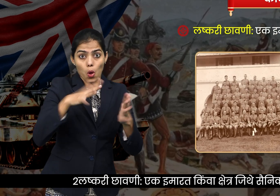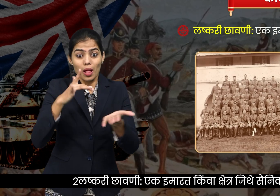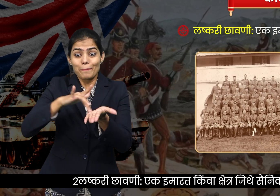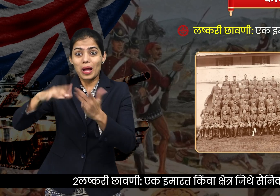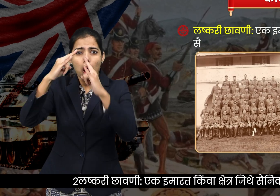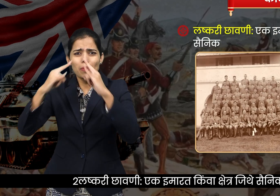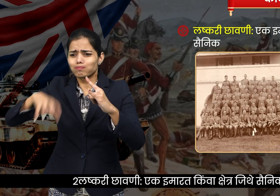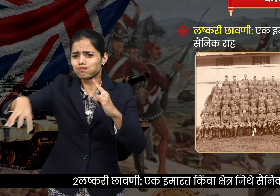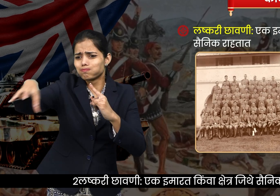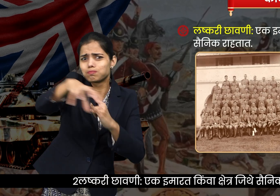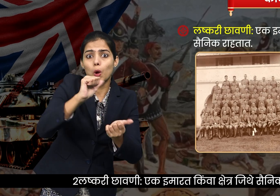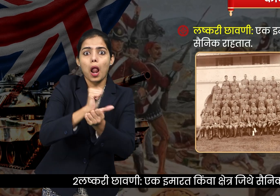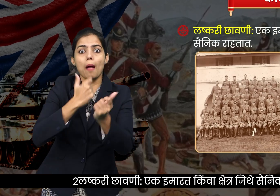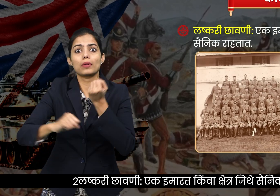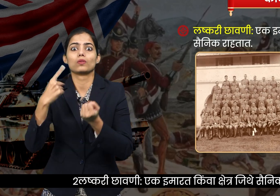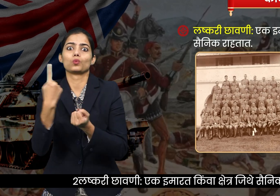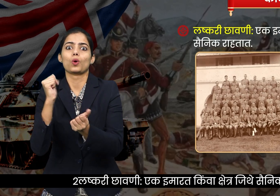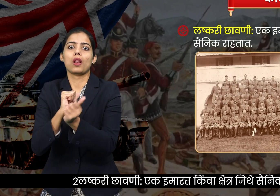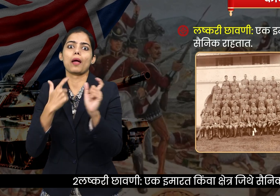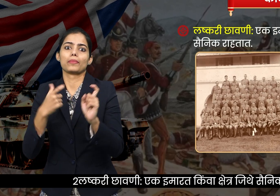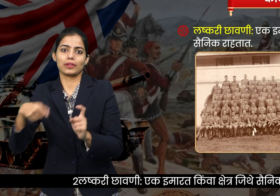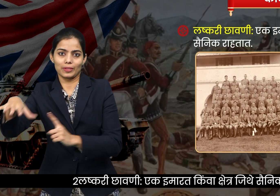किंवा क्षेत्र जिथे सैनिक राहतात.